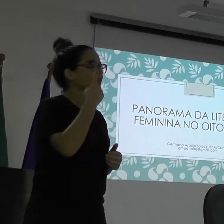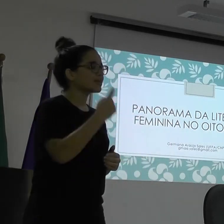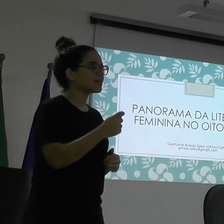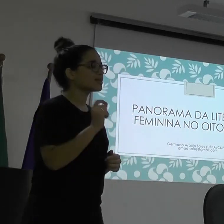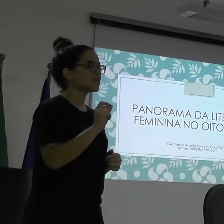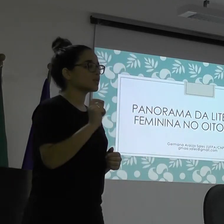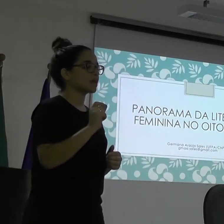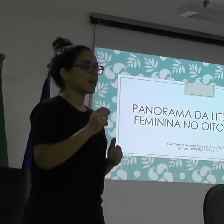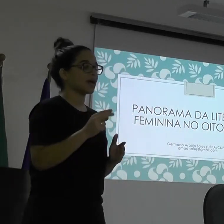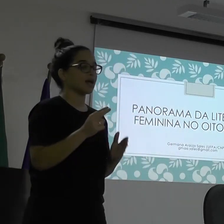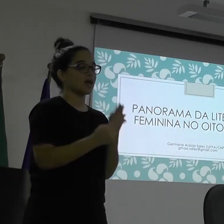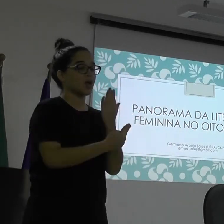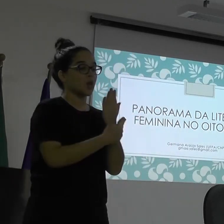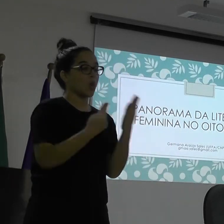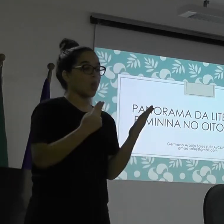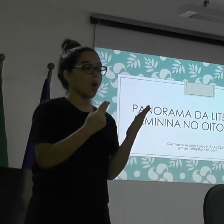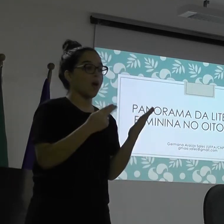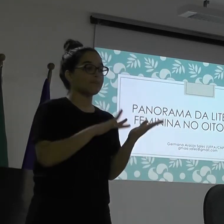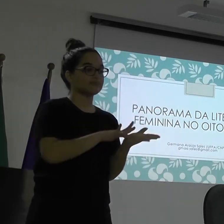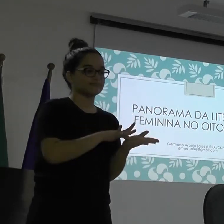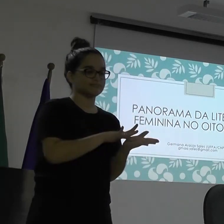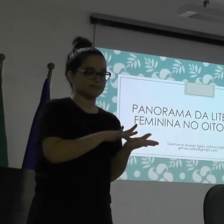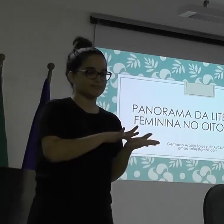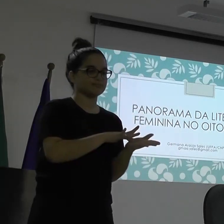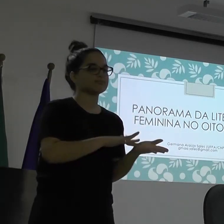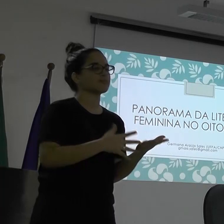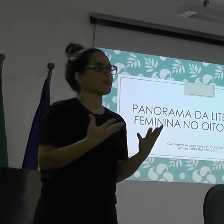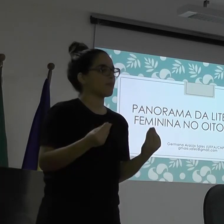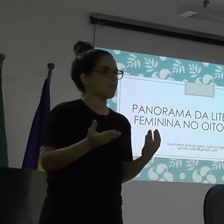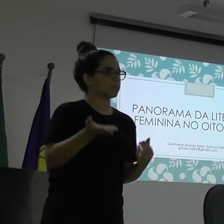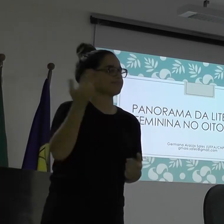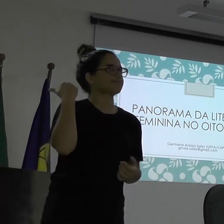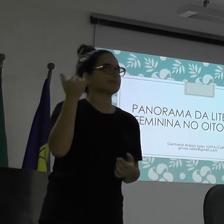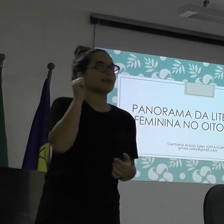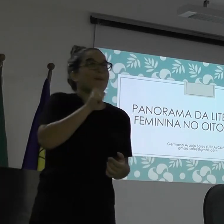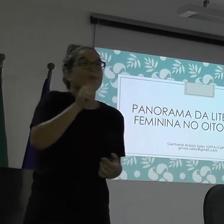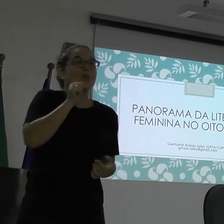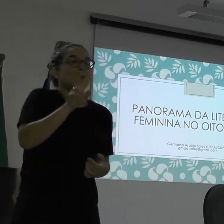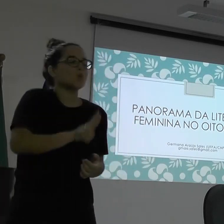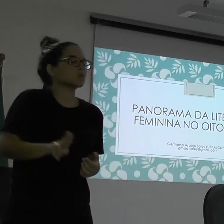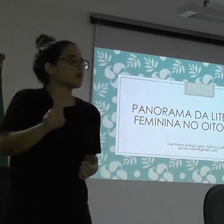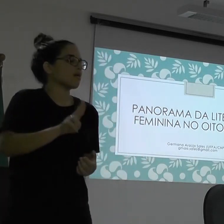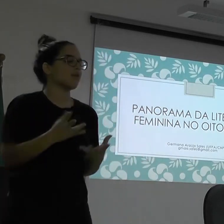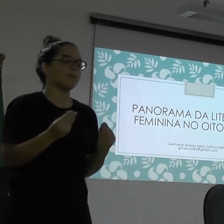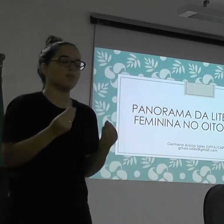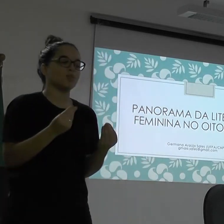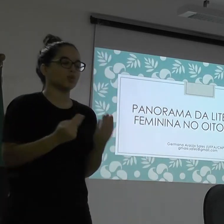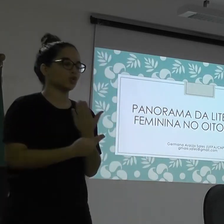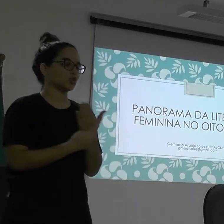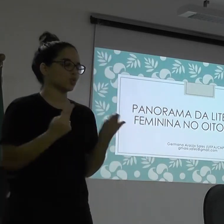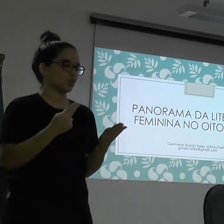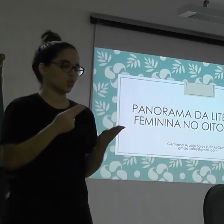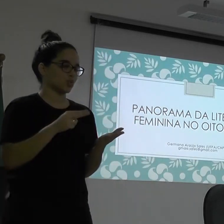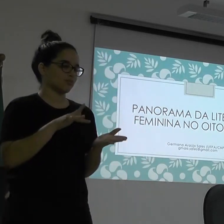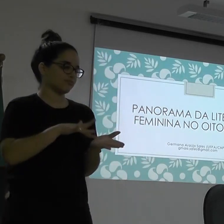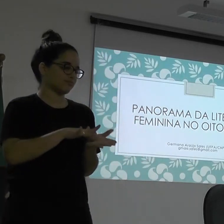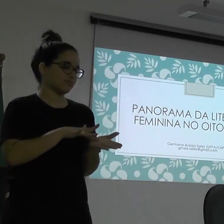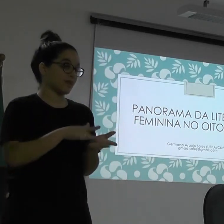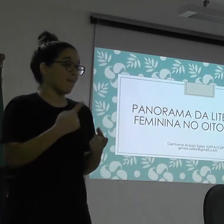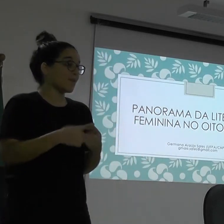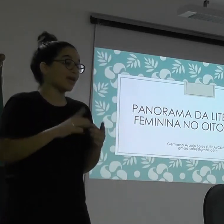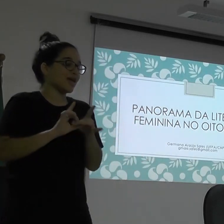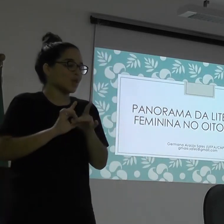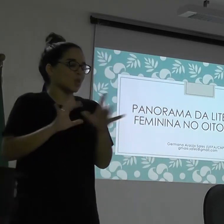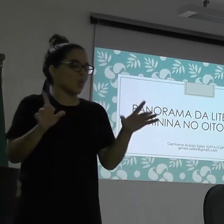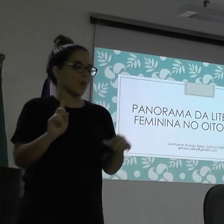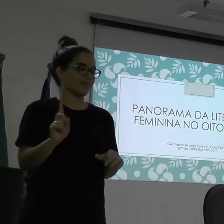pseudônimo, né? Porque a gente pode ser enganado, né? E mulher usava muito pseudônimo. Porque não era autorizado.